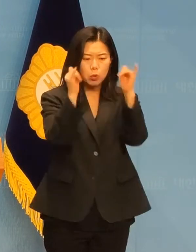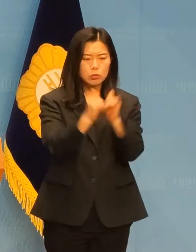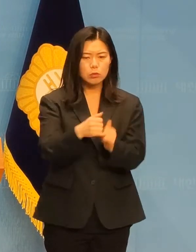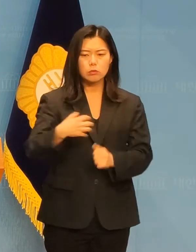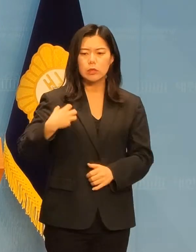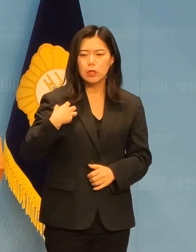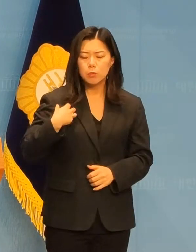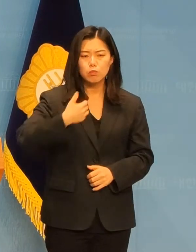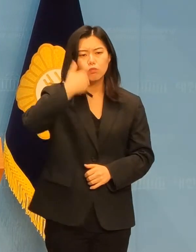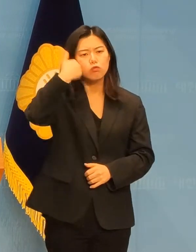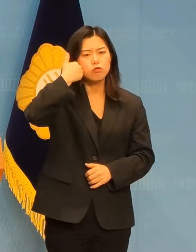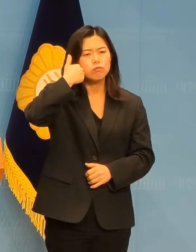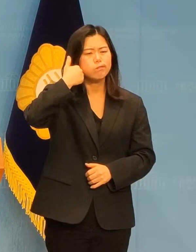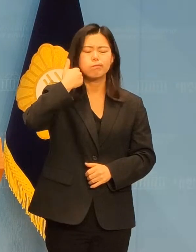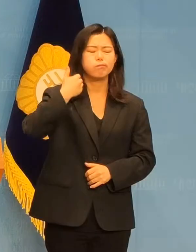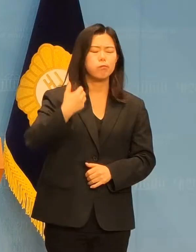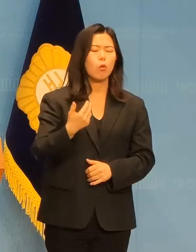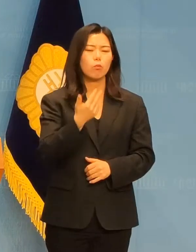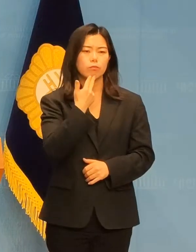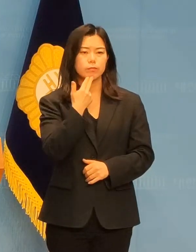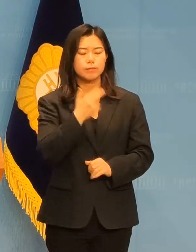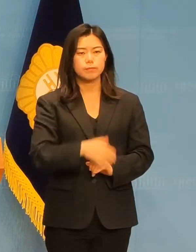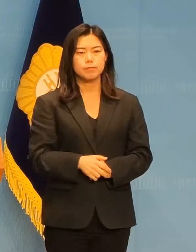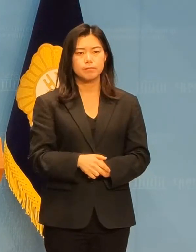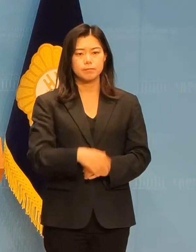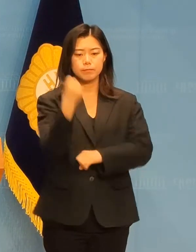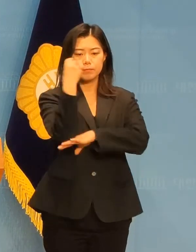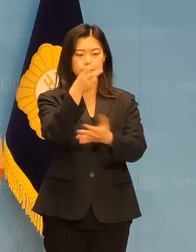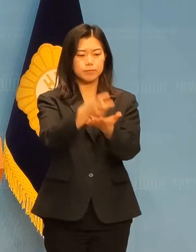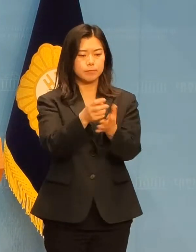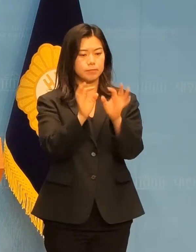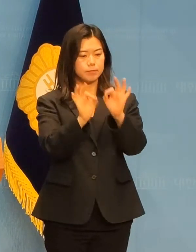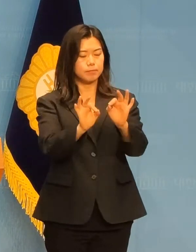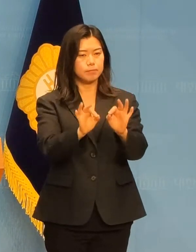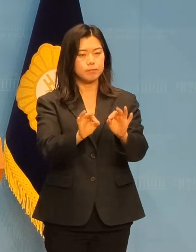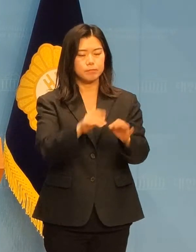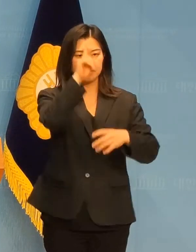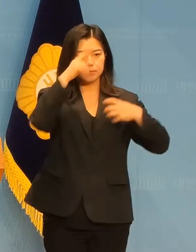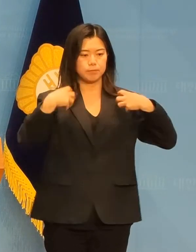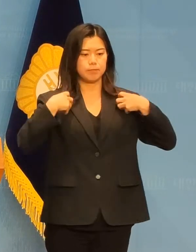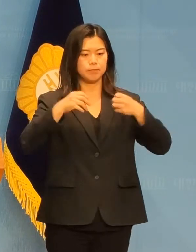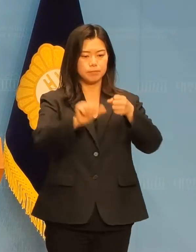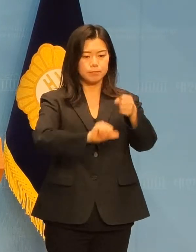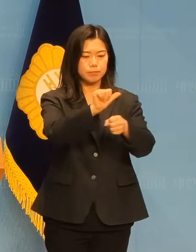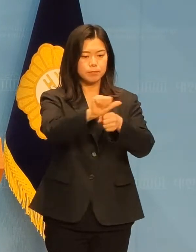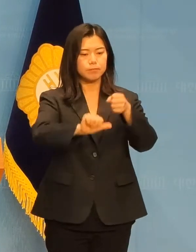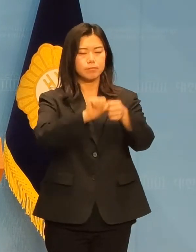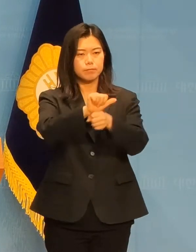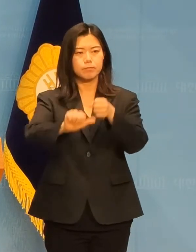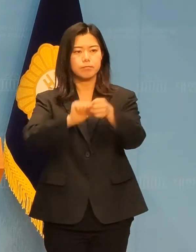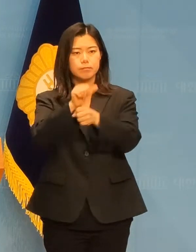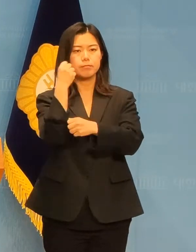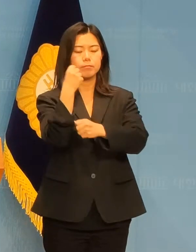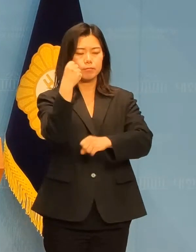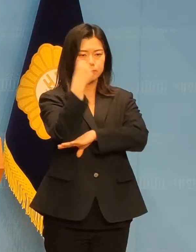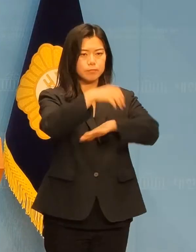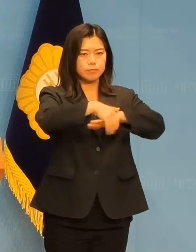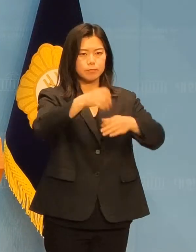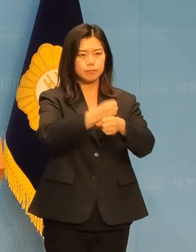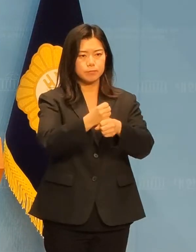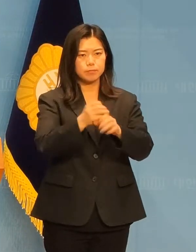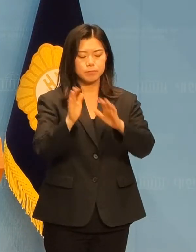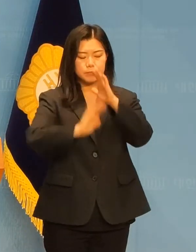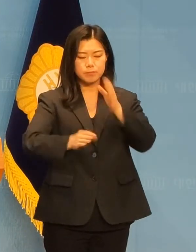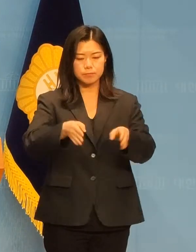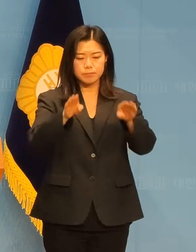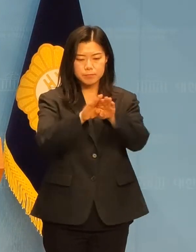끝내 공백으로 남게 됩니다. 기본법에 따라 정부는 5년 단위 기본계획을 수립하고 각